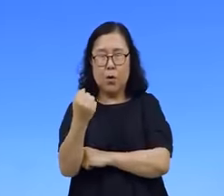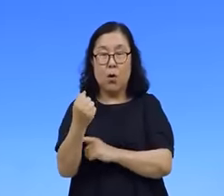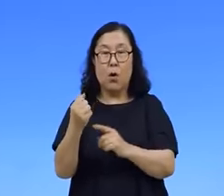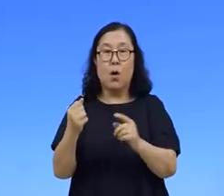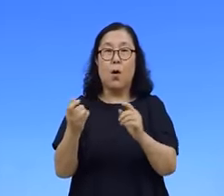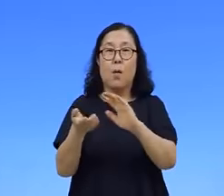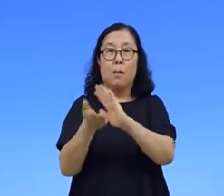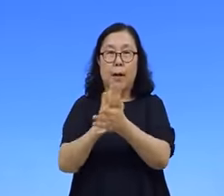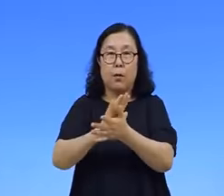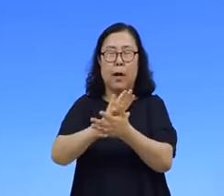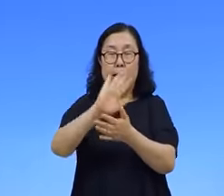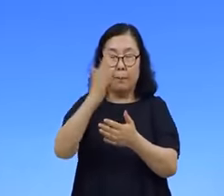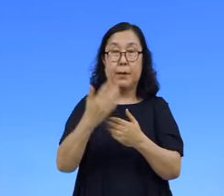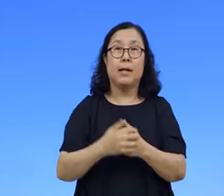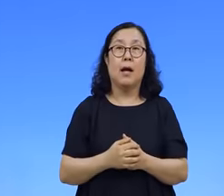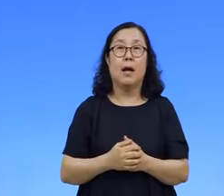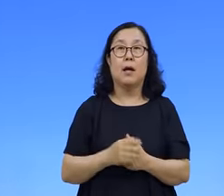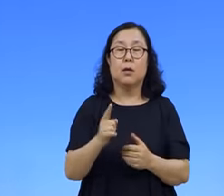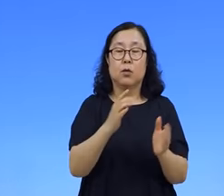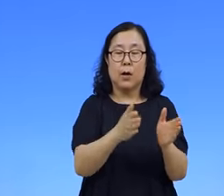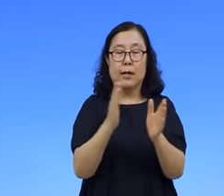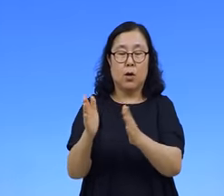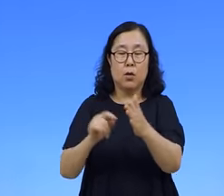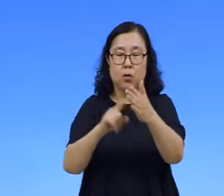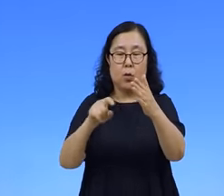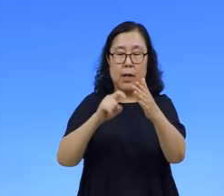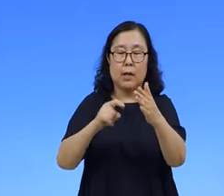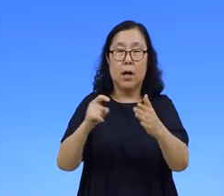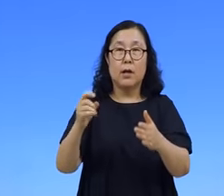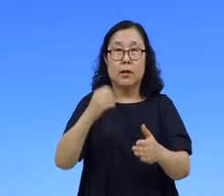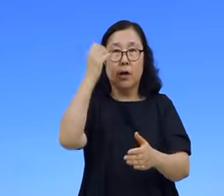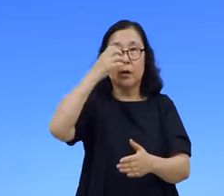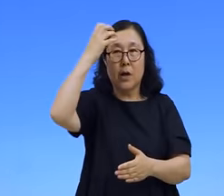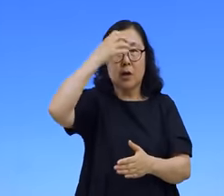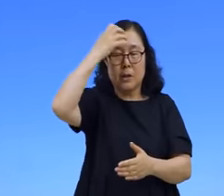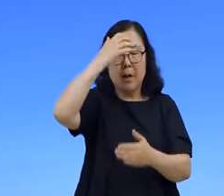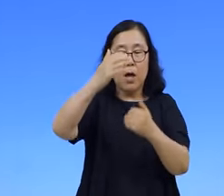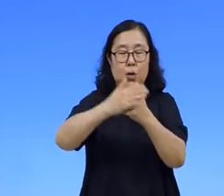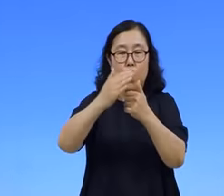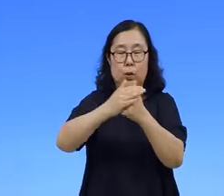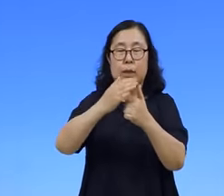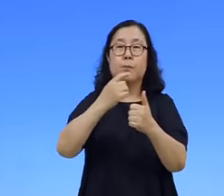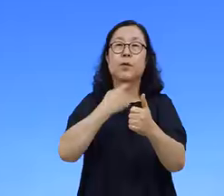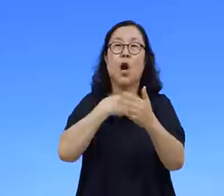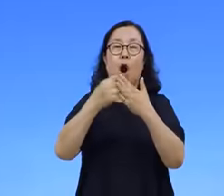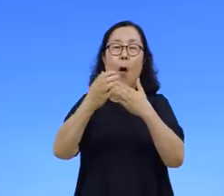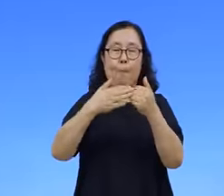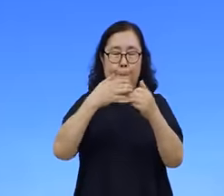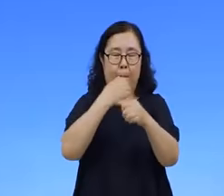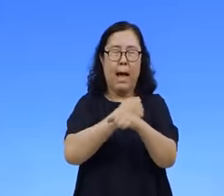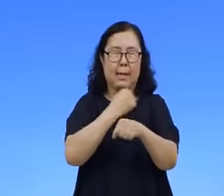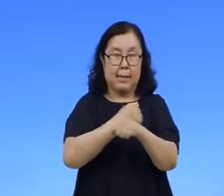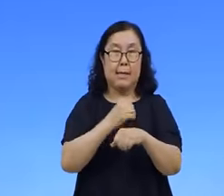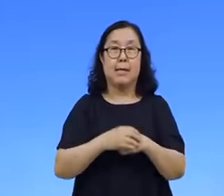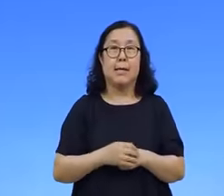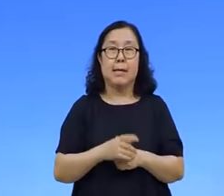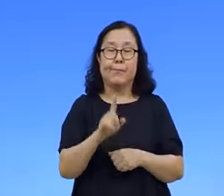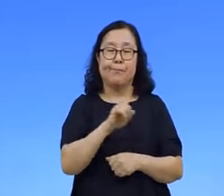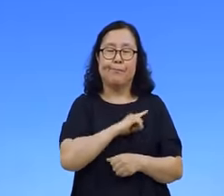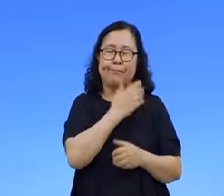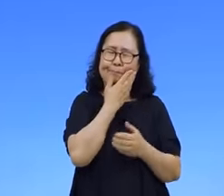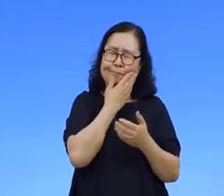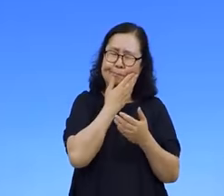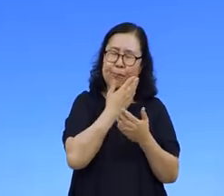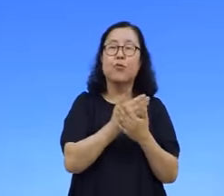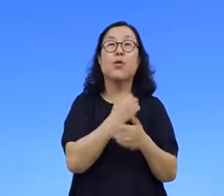승화시키기. 그리고 제가 글자로는 안 남겼지만 그 과정에서 성령님의 도우심을 경험하기. 이게